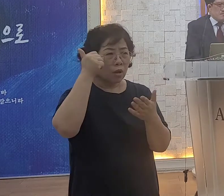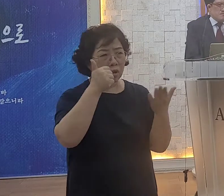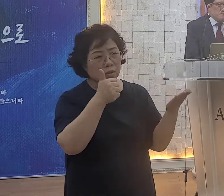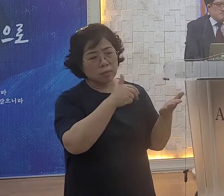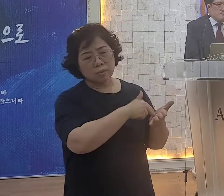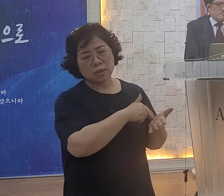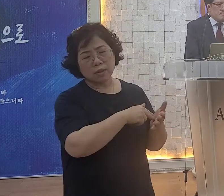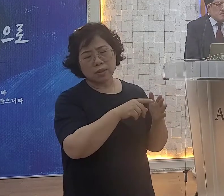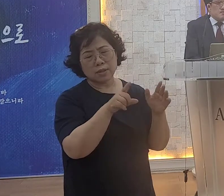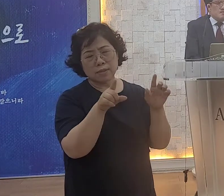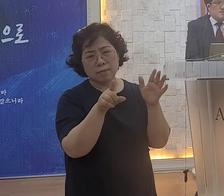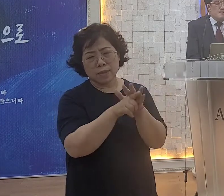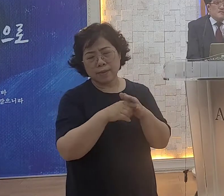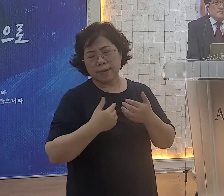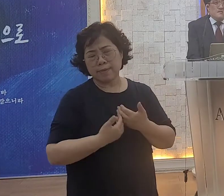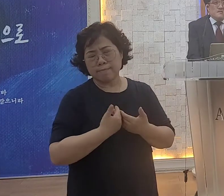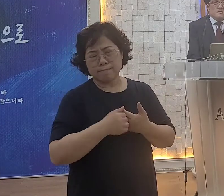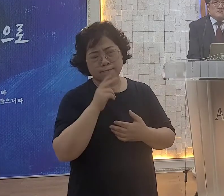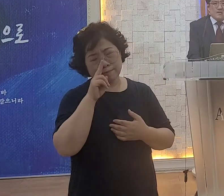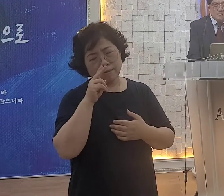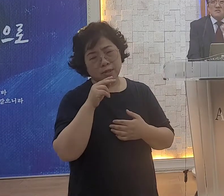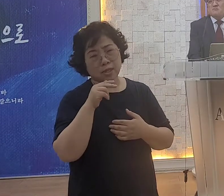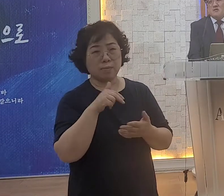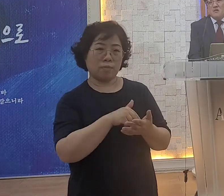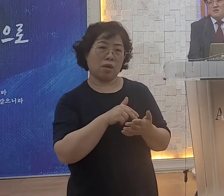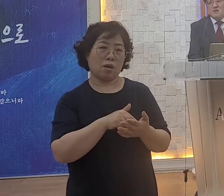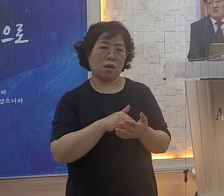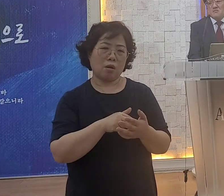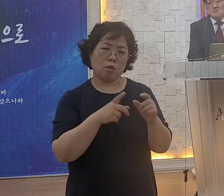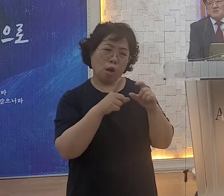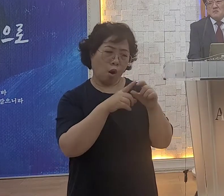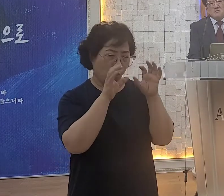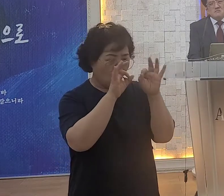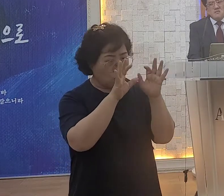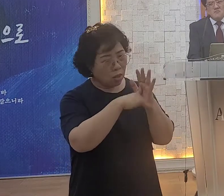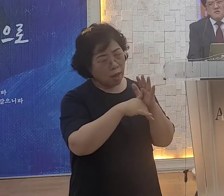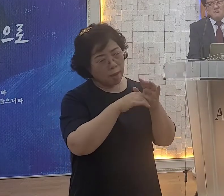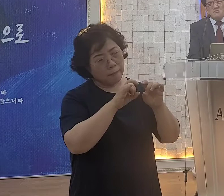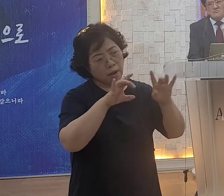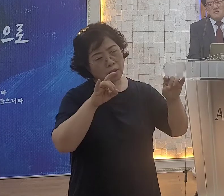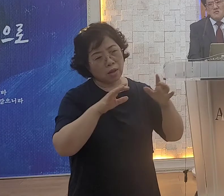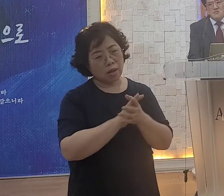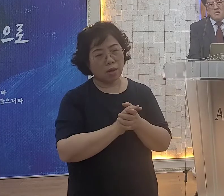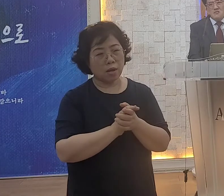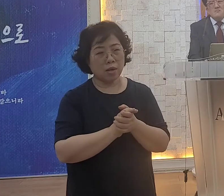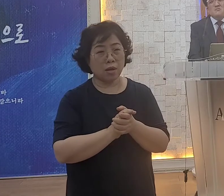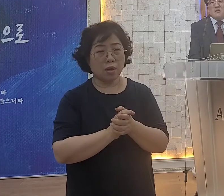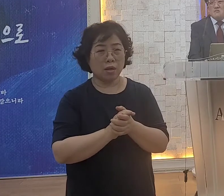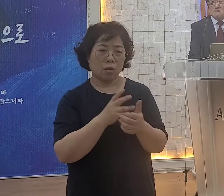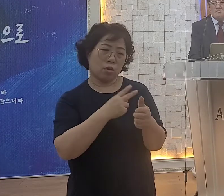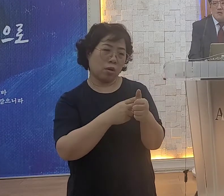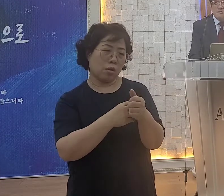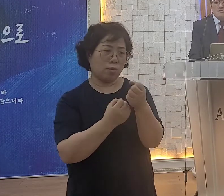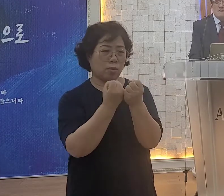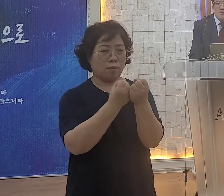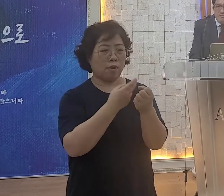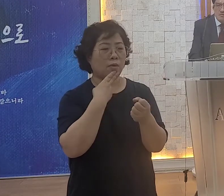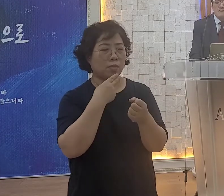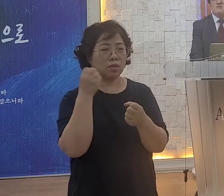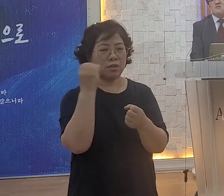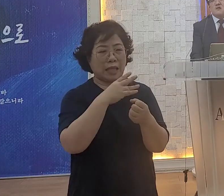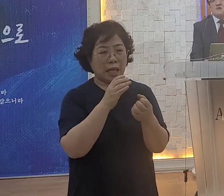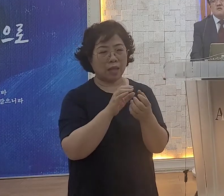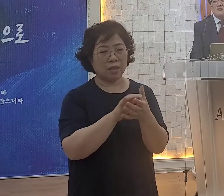했던 사람이거든요. 그래서 이런 단어들을 볼 때마다 선생님이나 목사님들이 이걸 잘 설명을 안 하고 그냥